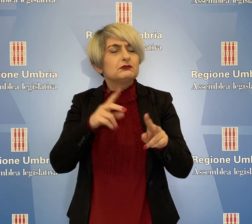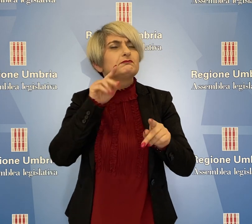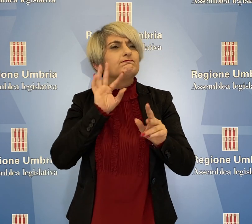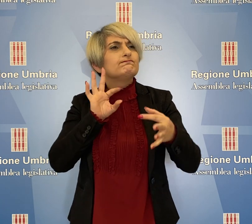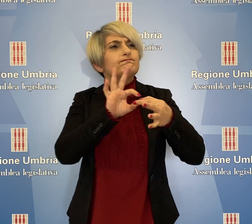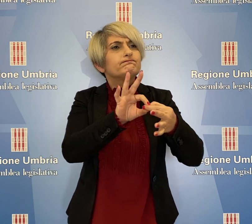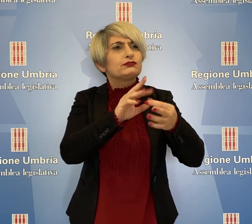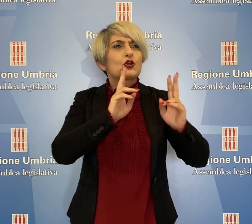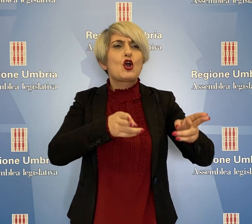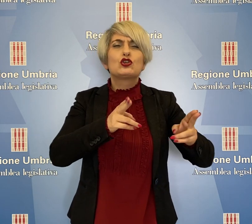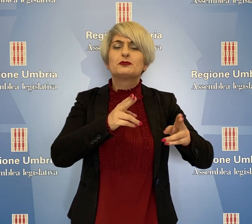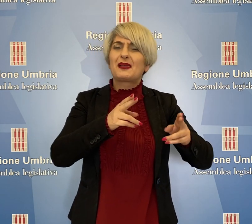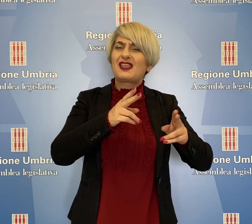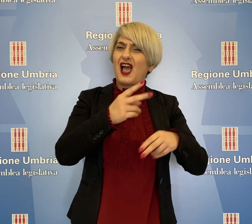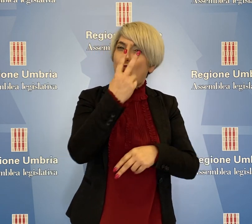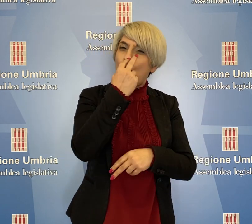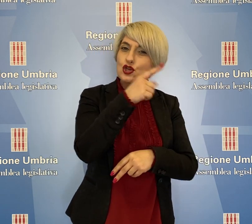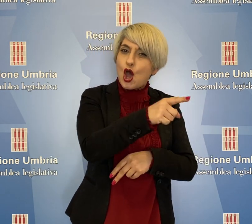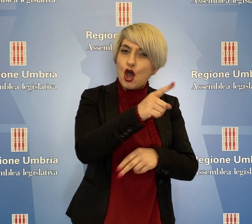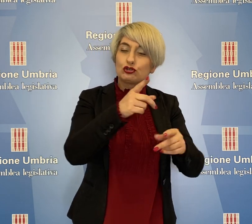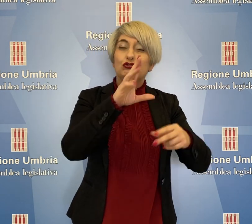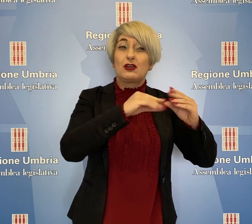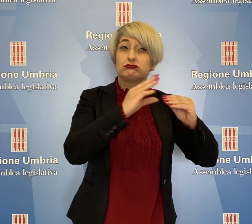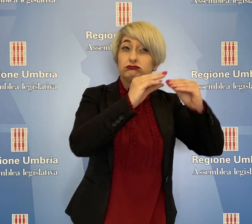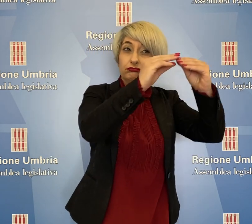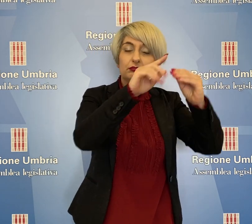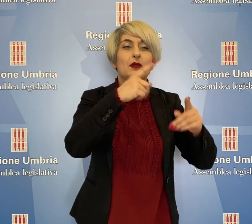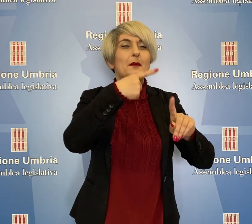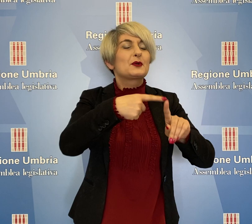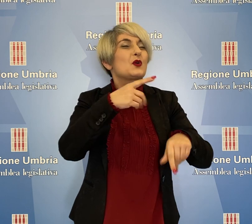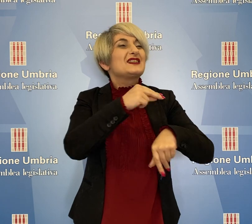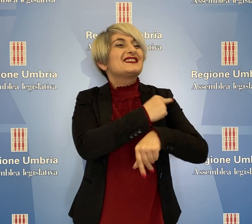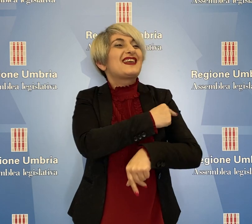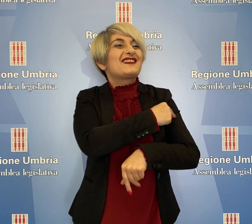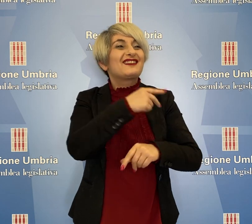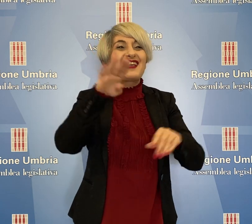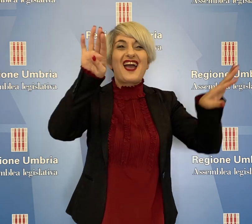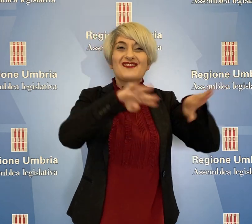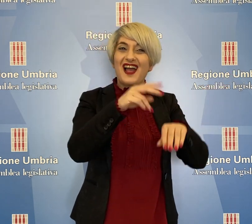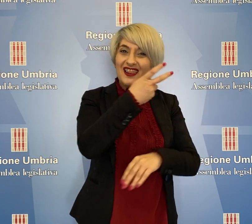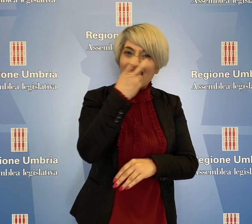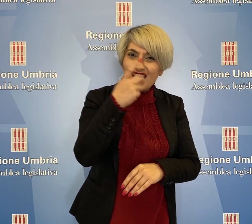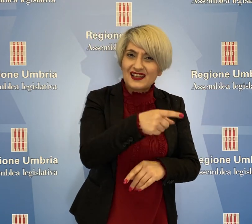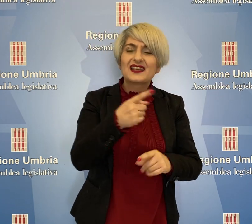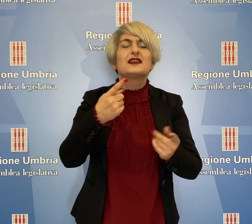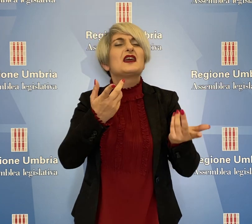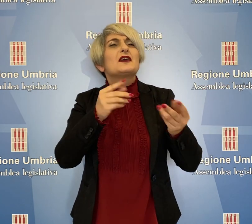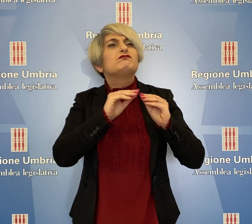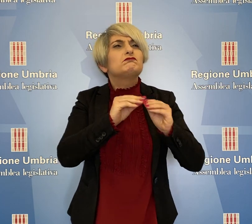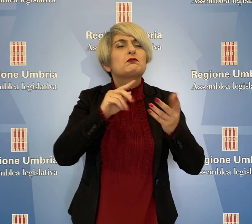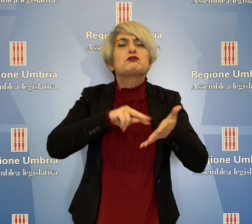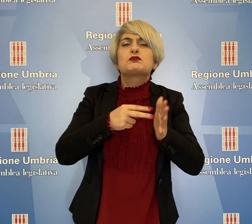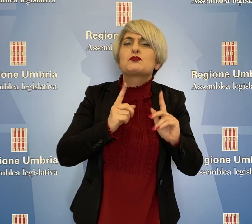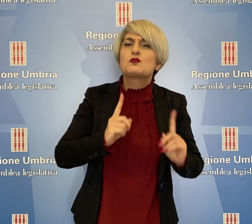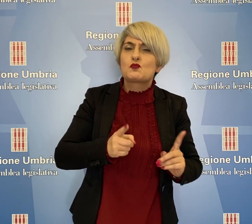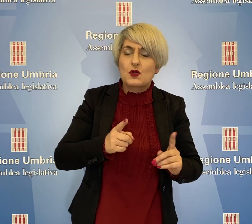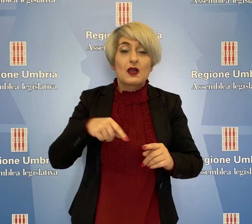alla ricostruzione dell'ospedale di norcia e alla sanità in valnerina l'assessore melasecche ha risposto che per l'ospedale di